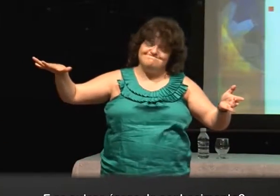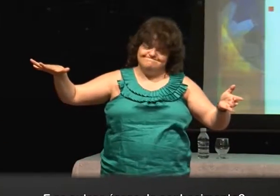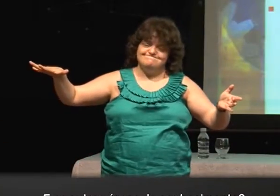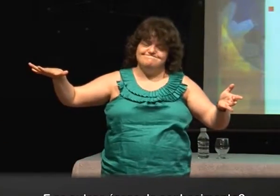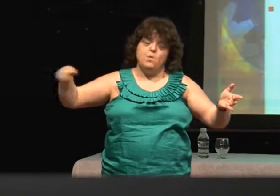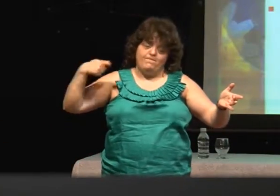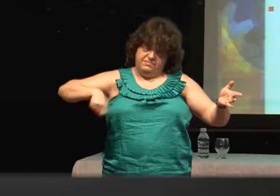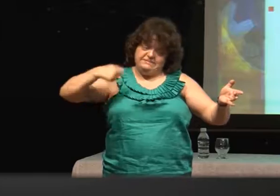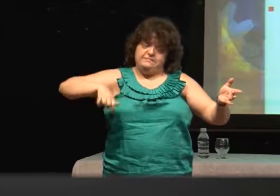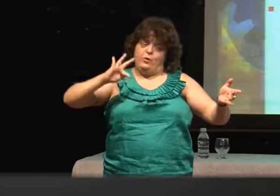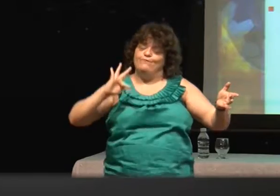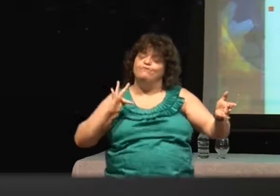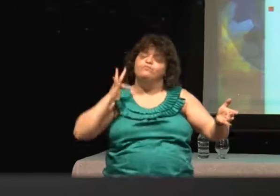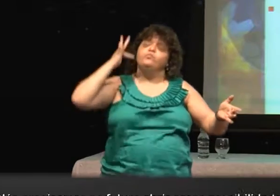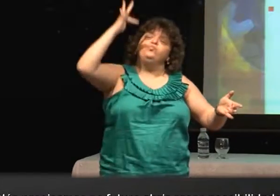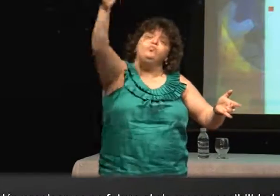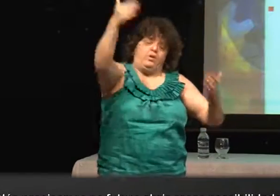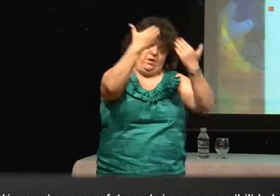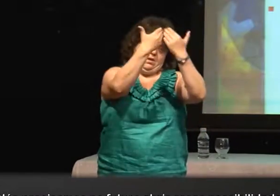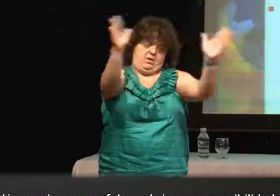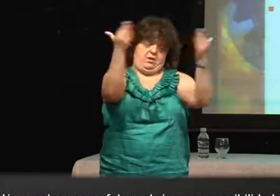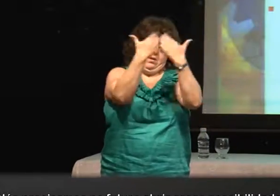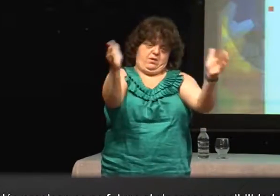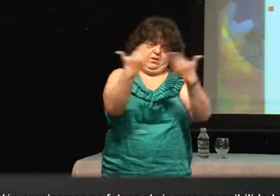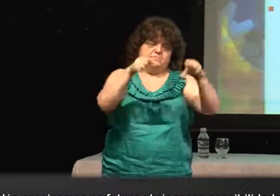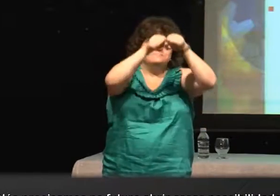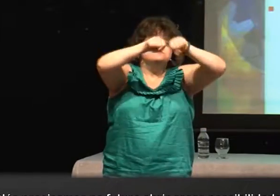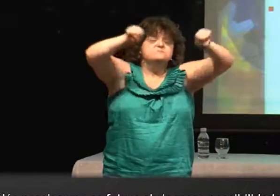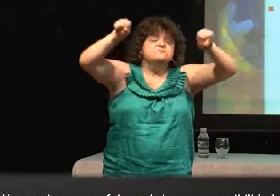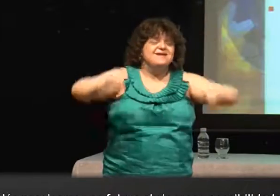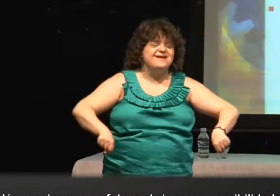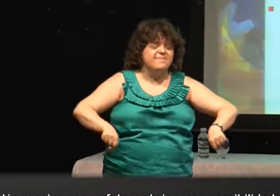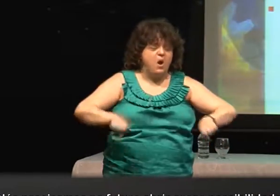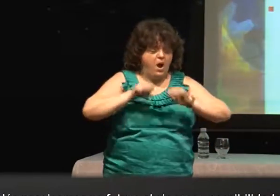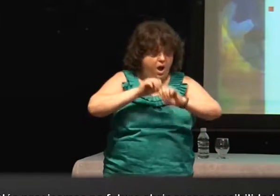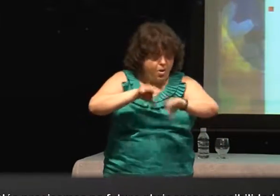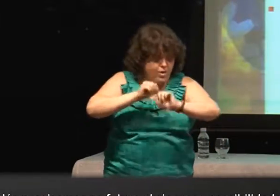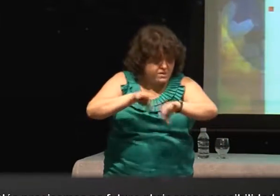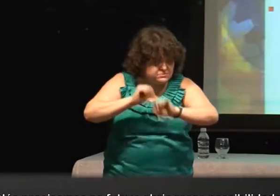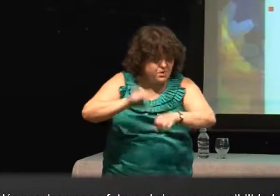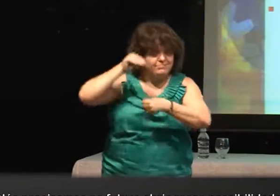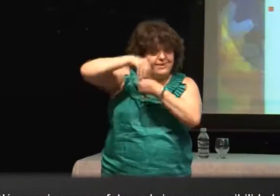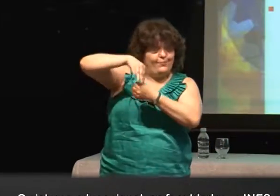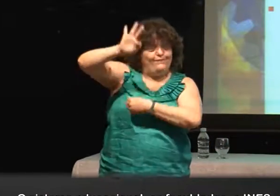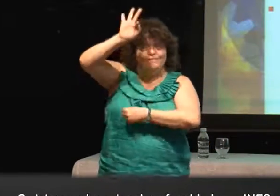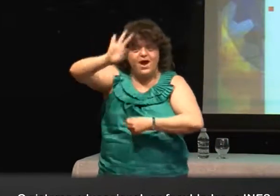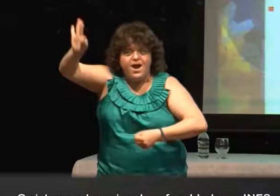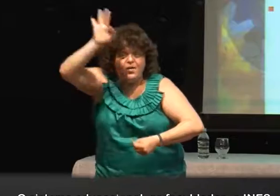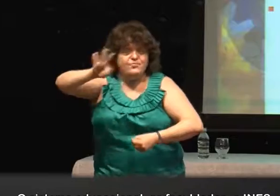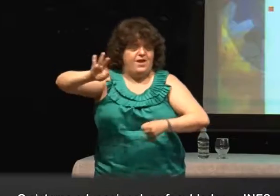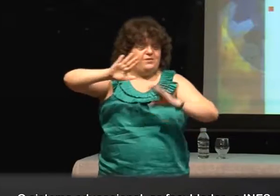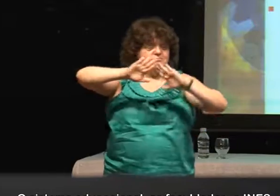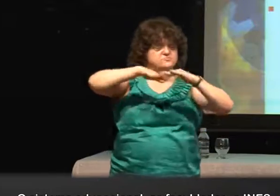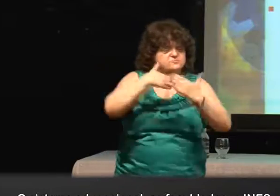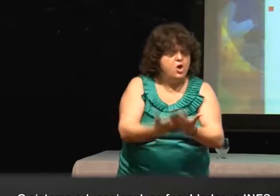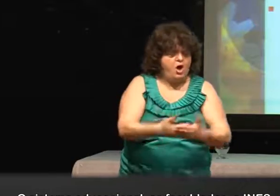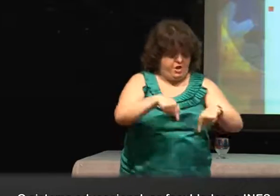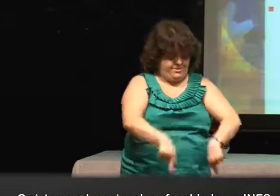conhecimento? Nós precisamos, no futuro, abrir essas possibilidades. O sistema educacional,